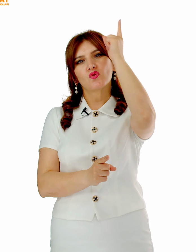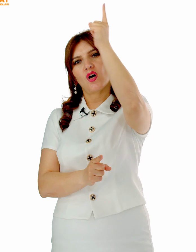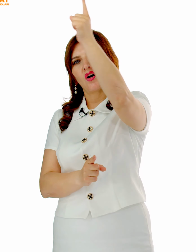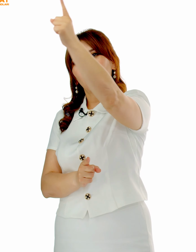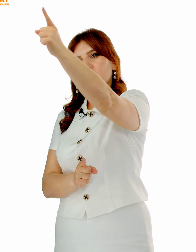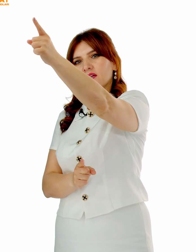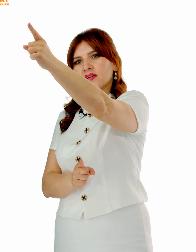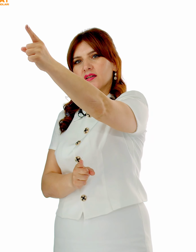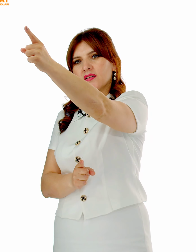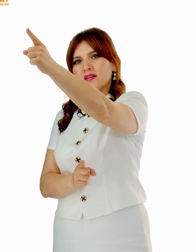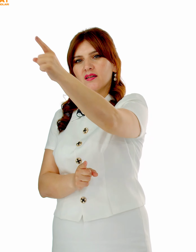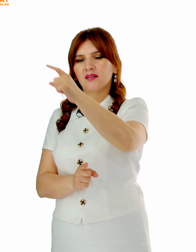uzoq.